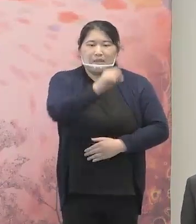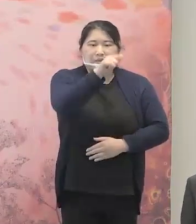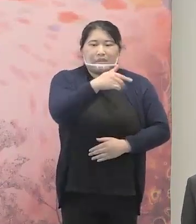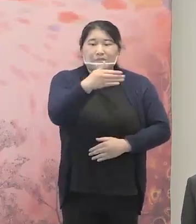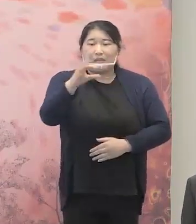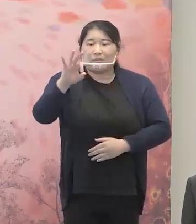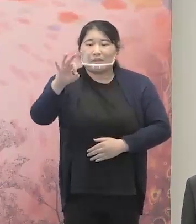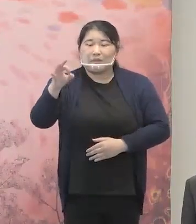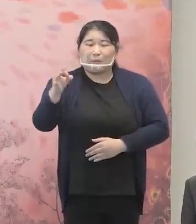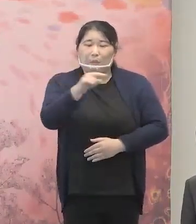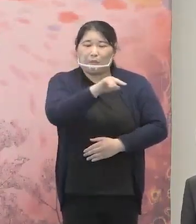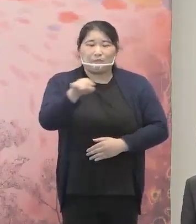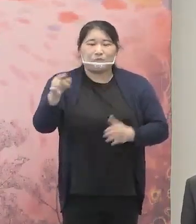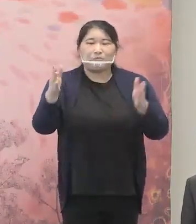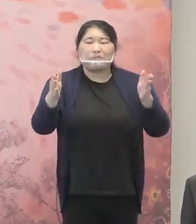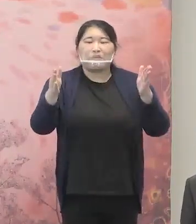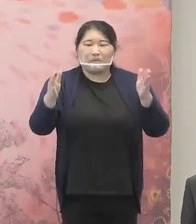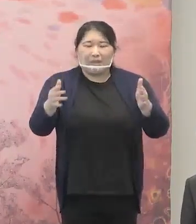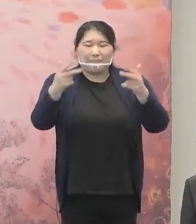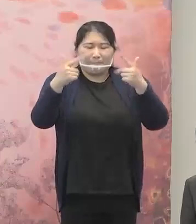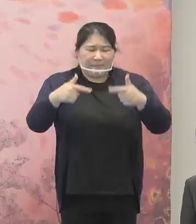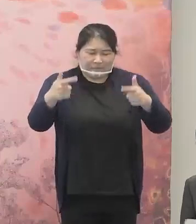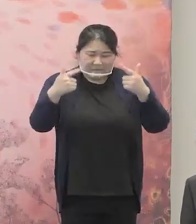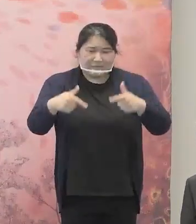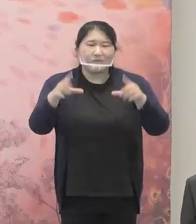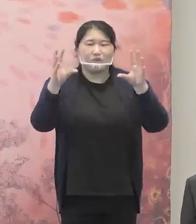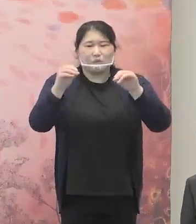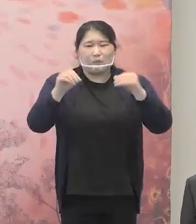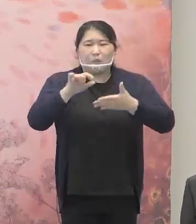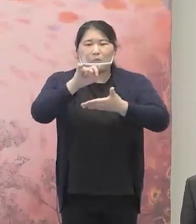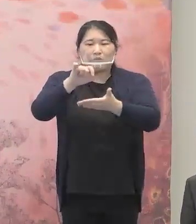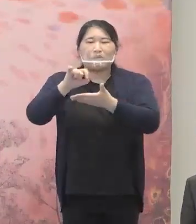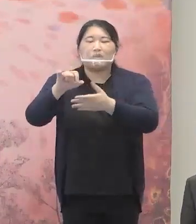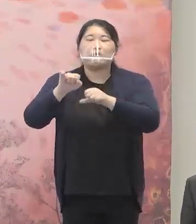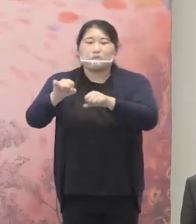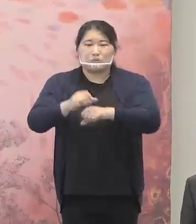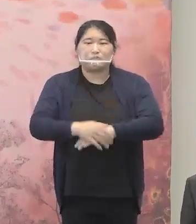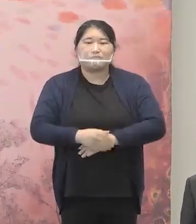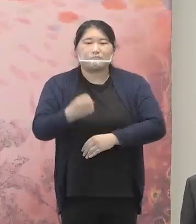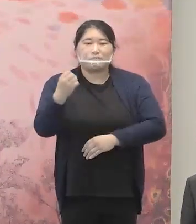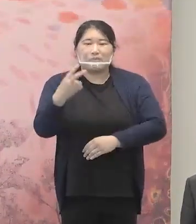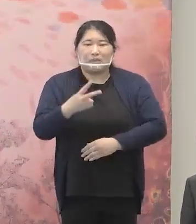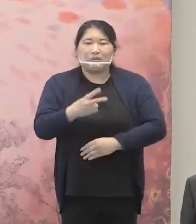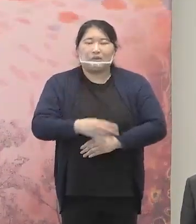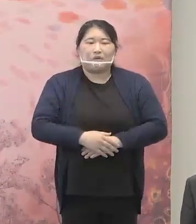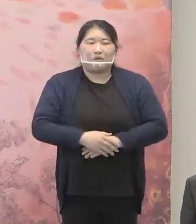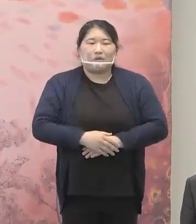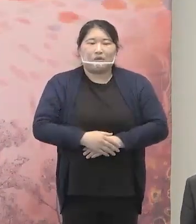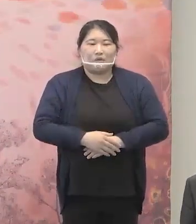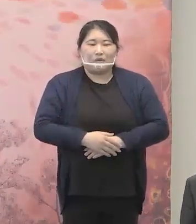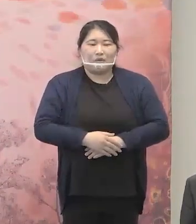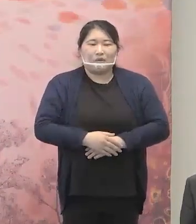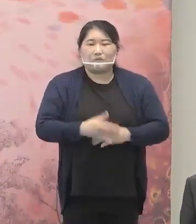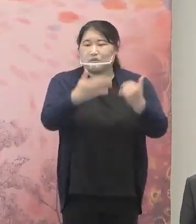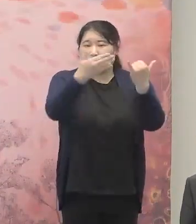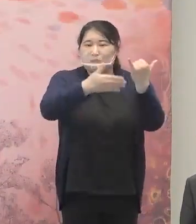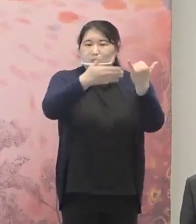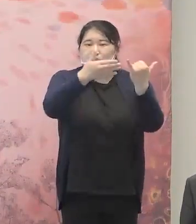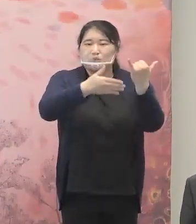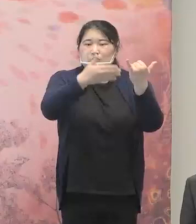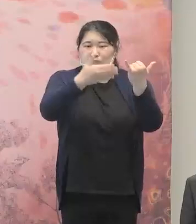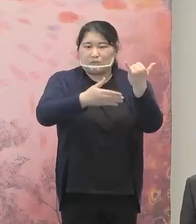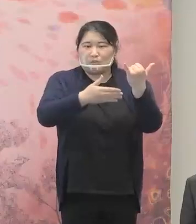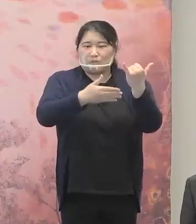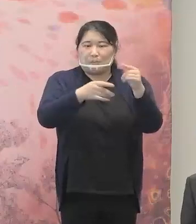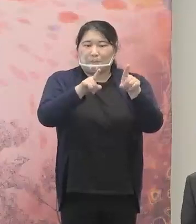日番組をお届けするというスタイルでございます。また青森ケーブルテレビさんと YouTube でコ